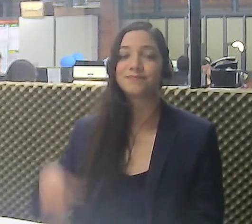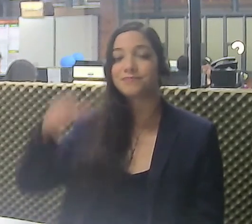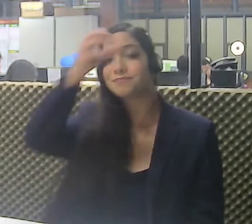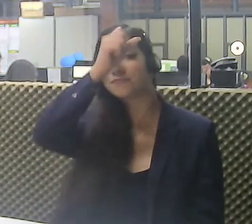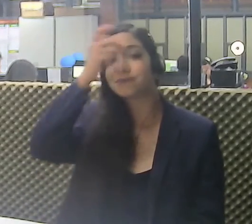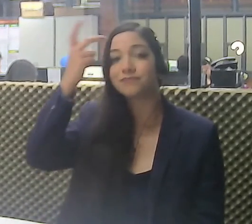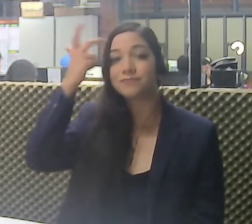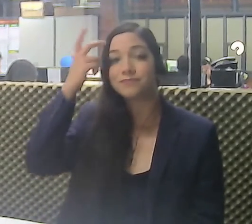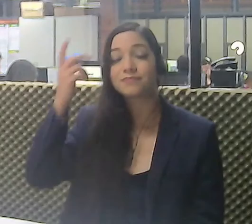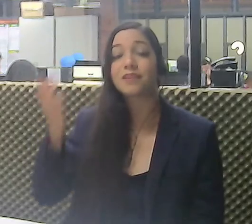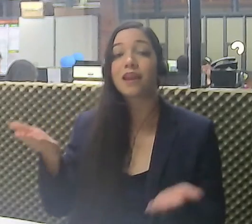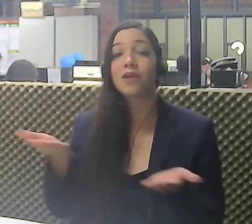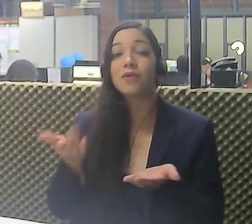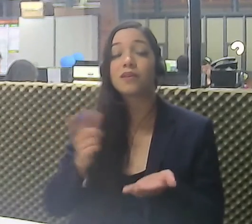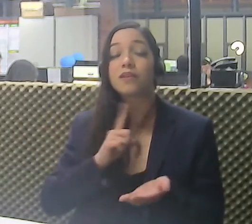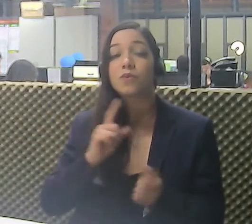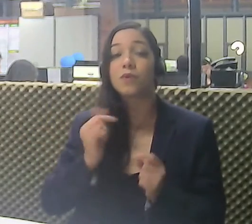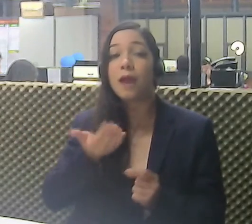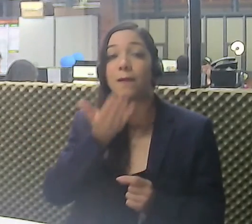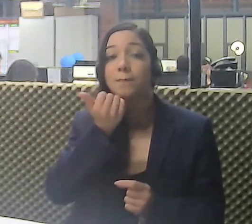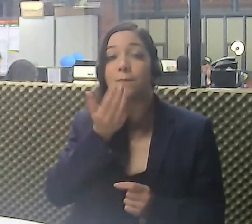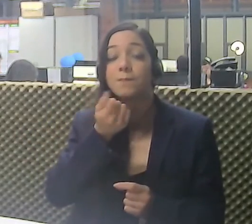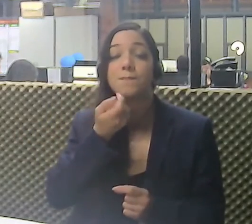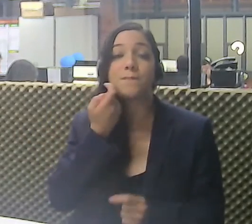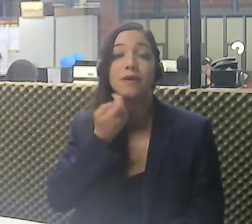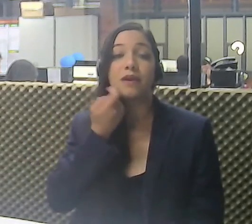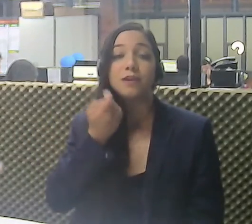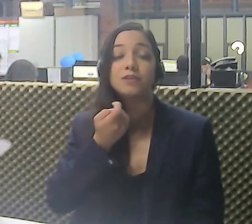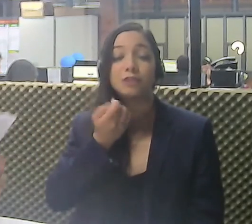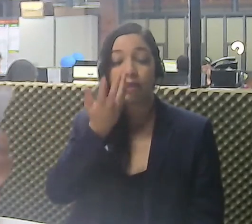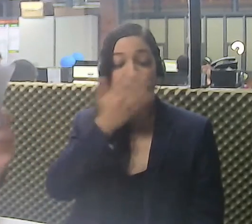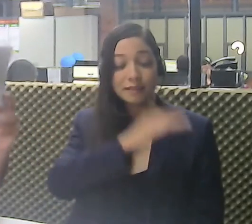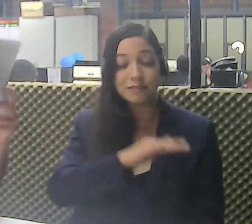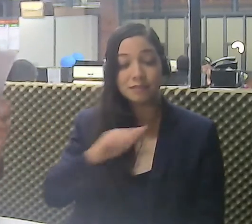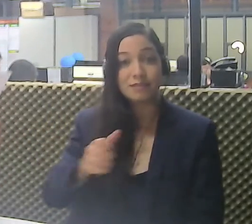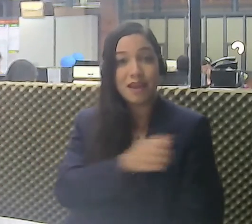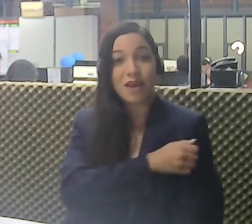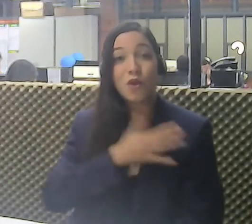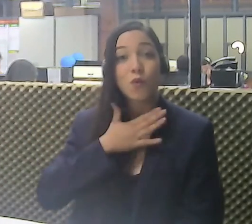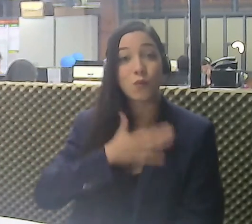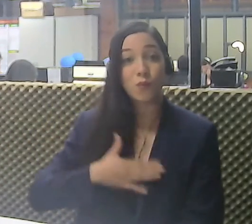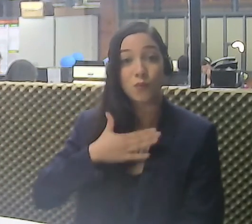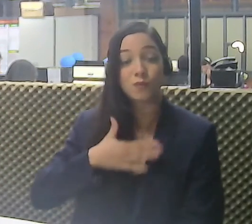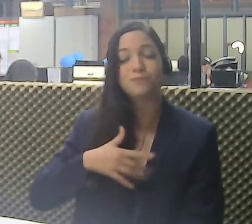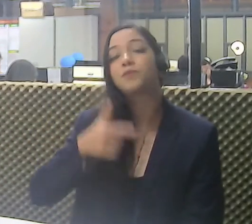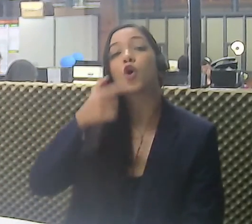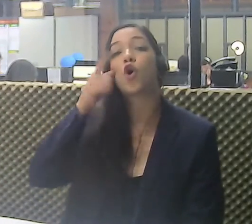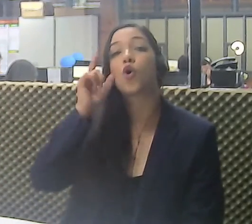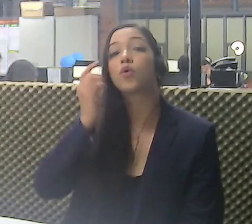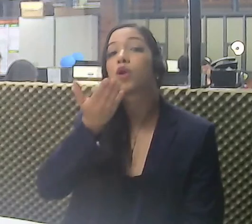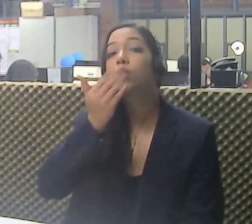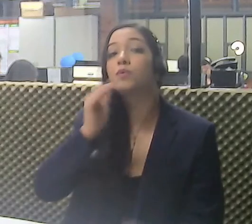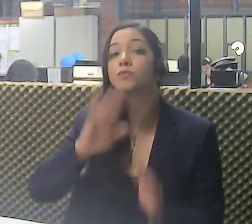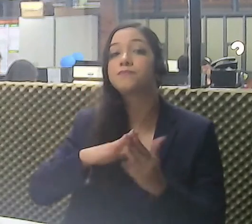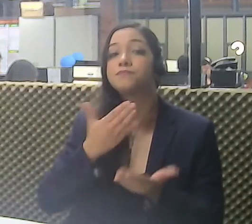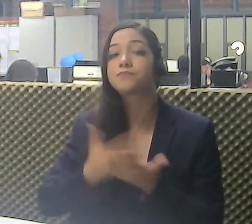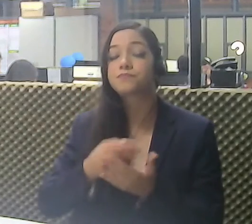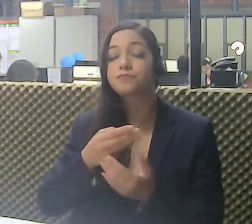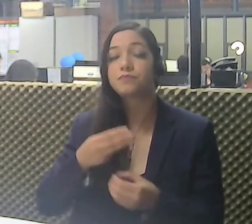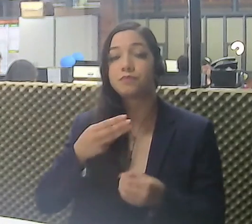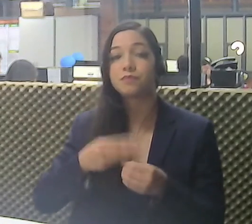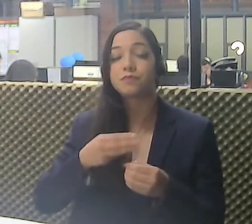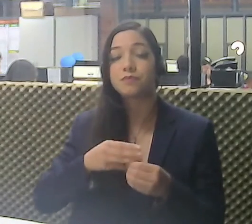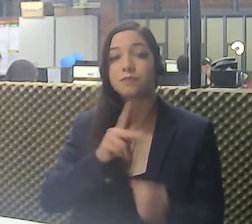Prefeitura inclui peixe na alimentação escolar e prato faz sucesso entre os alunos. Ontem, a alimentação da Escola Municipal